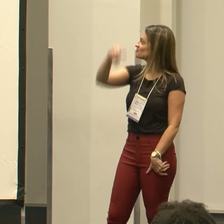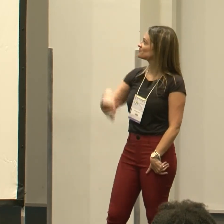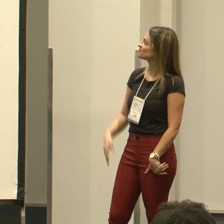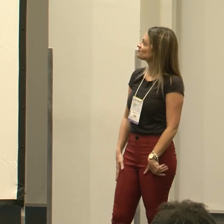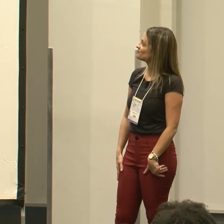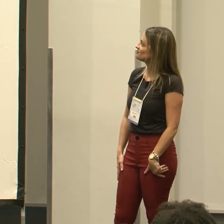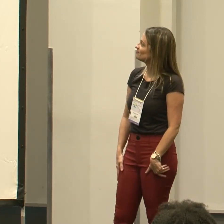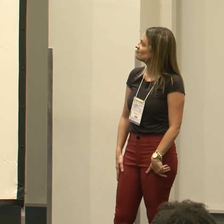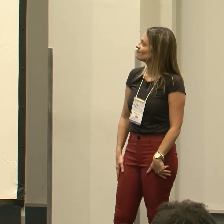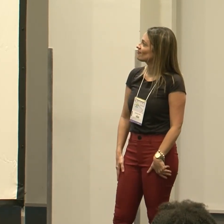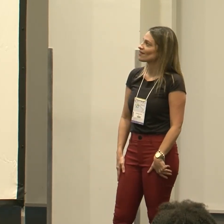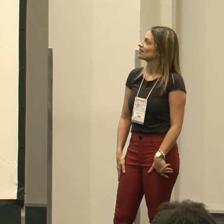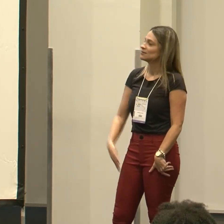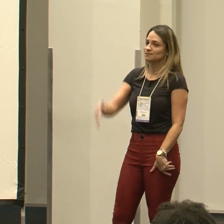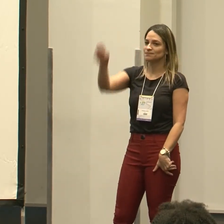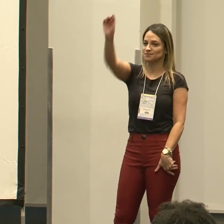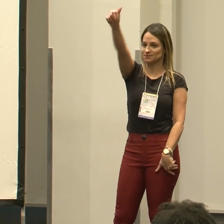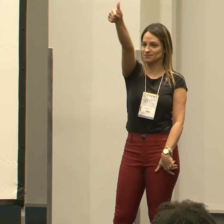natural. Próximo.